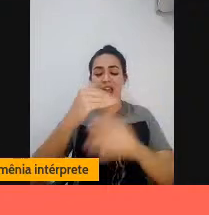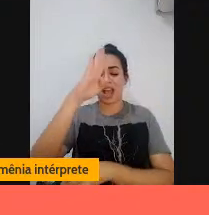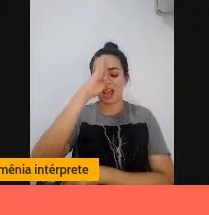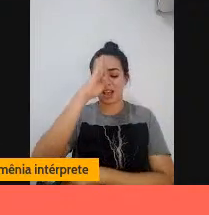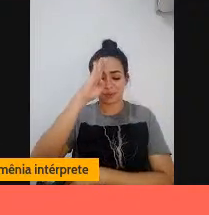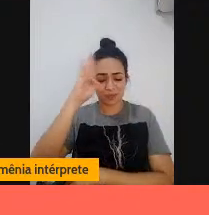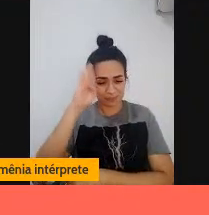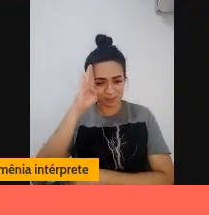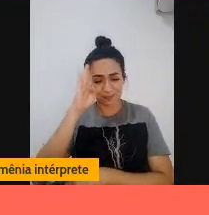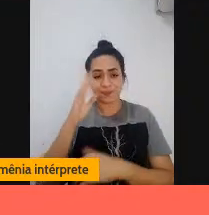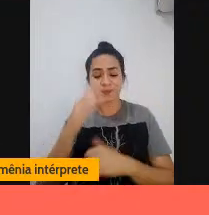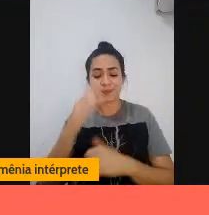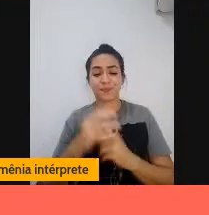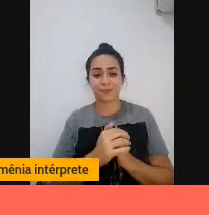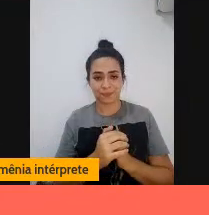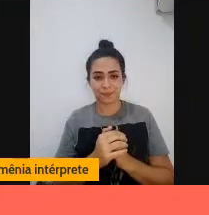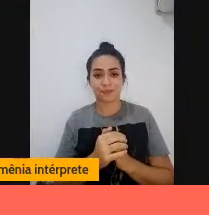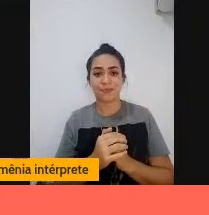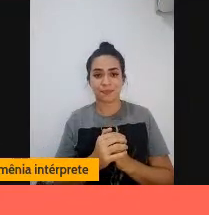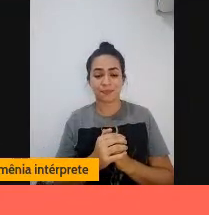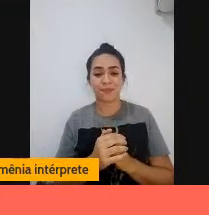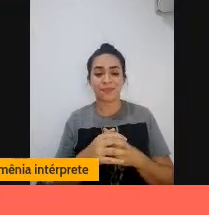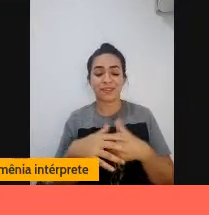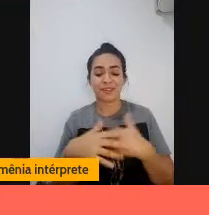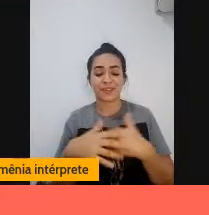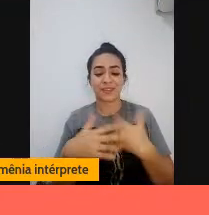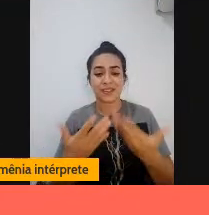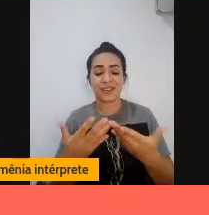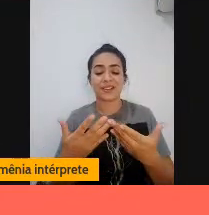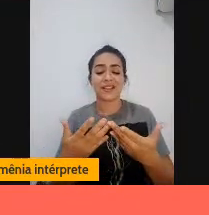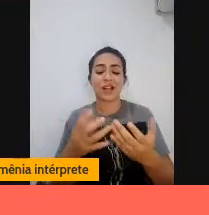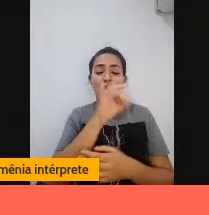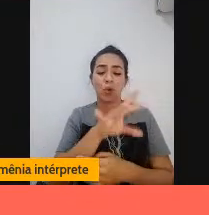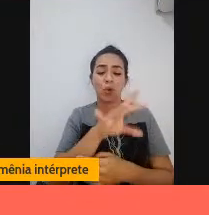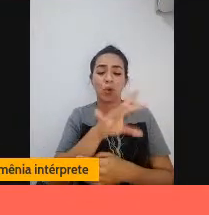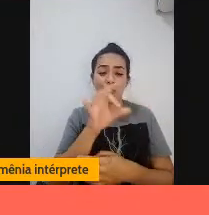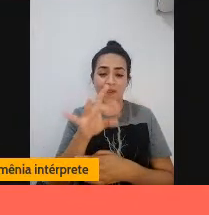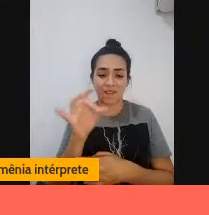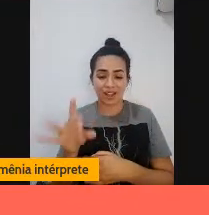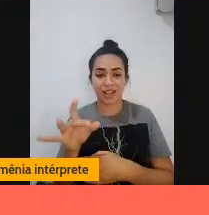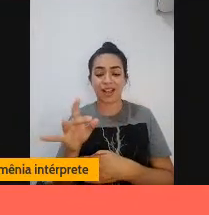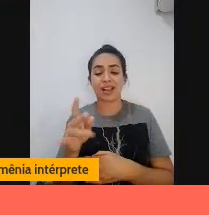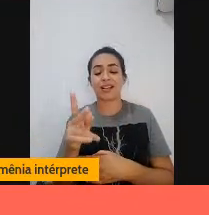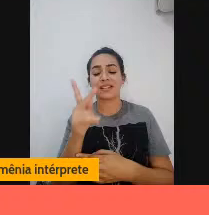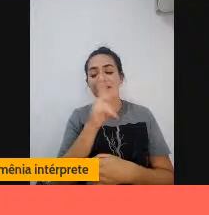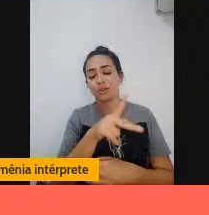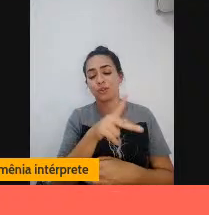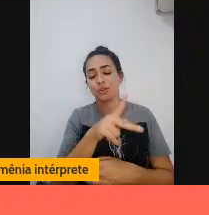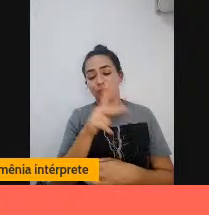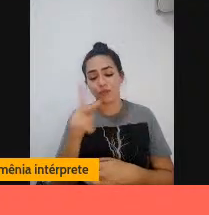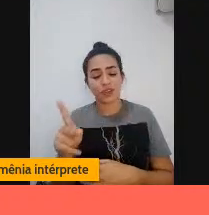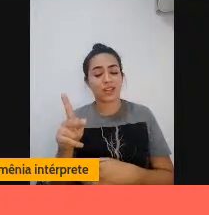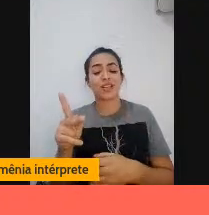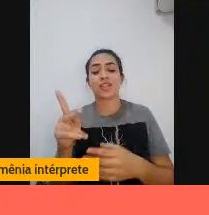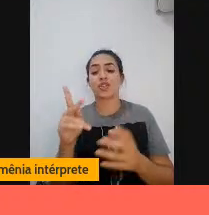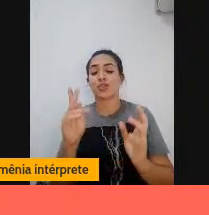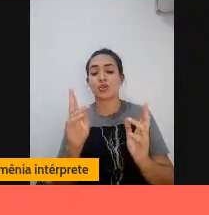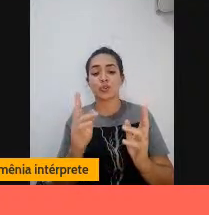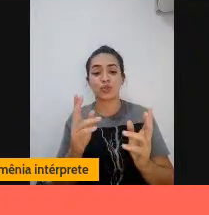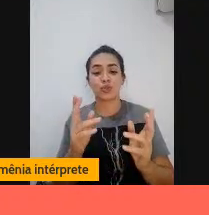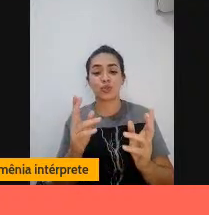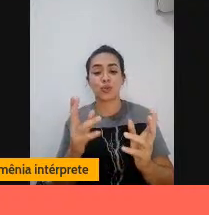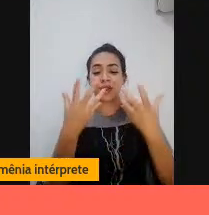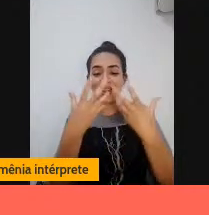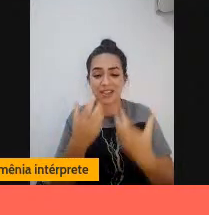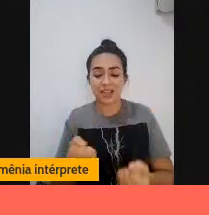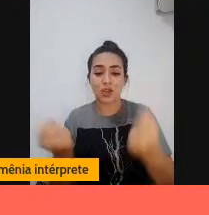academicamente. E cada professor, dentro da sua particularidade, que aceitou encarar esse desafio, né,